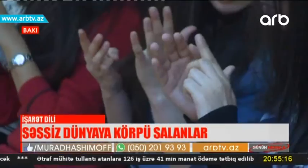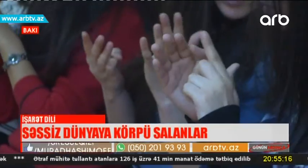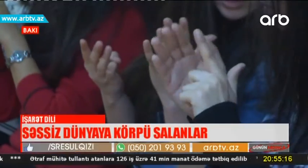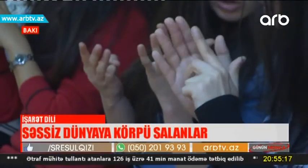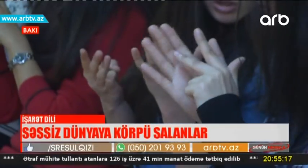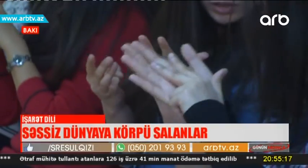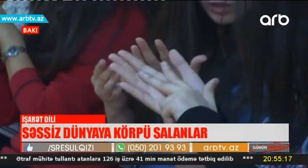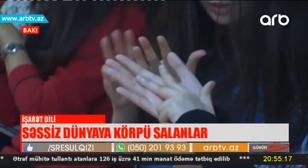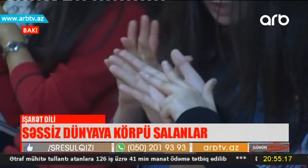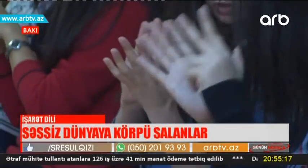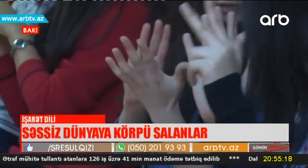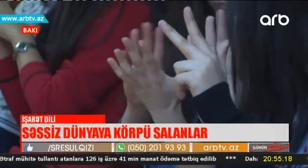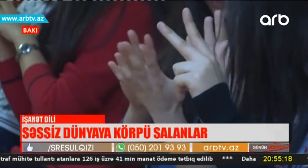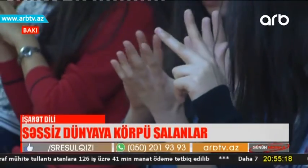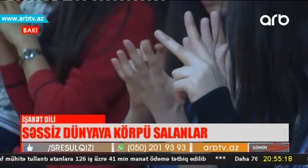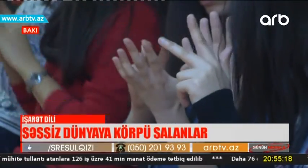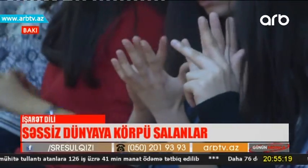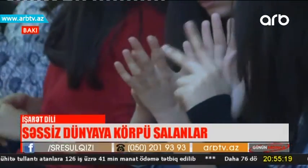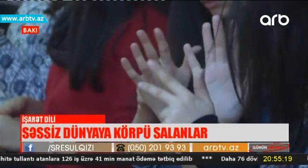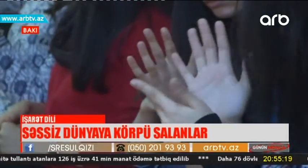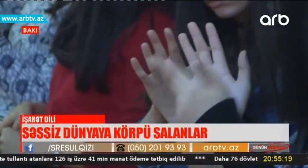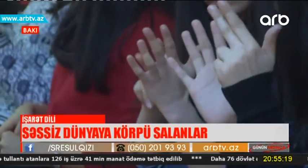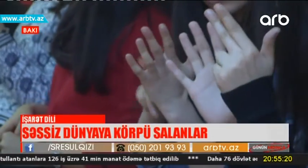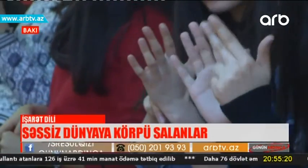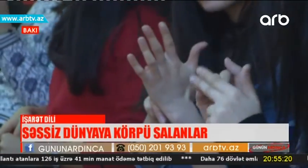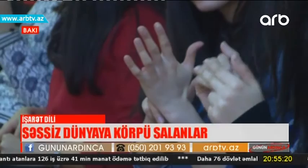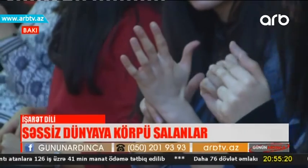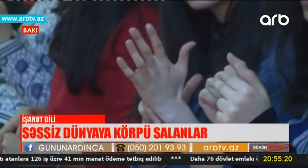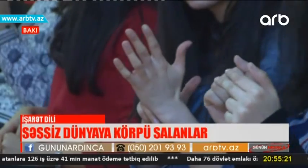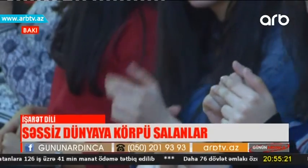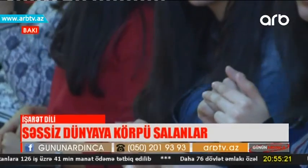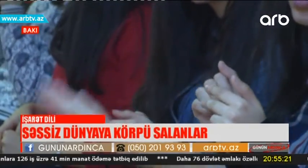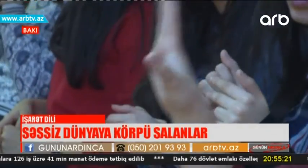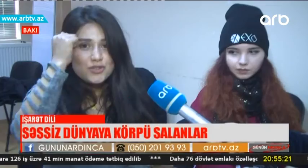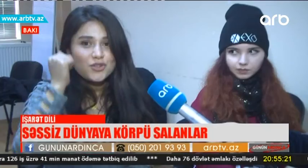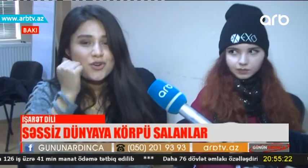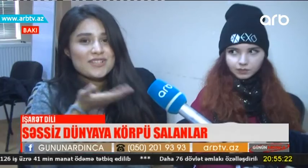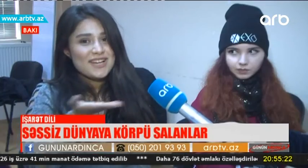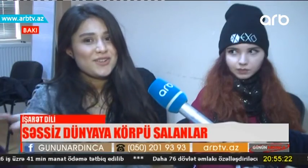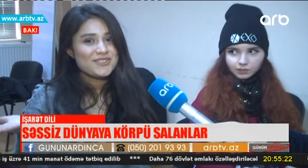Yalnız bu yolla onların cəmiyyətə lazımlı və faydalı olduqlarını göstərə bilərik. Çox sağ olun.